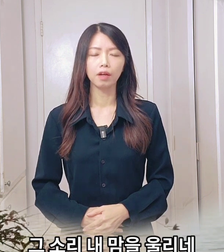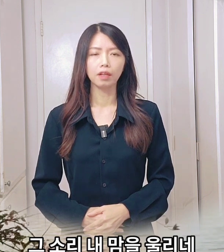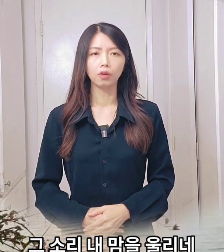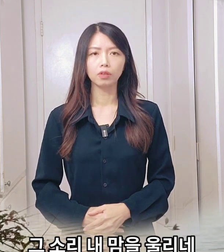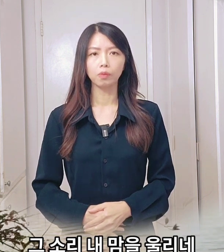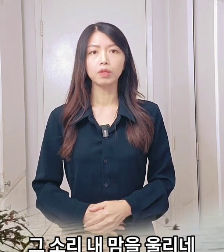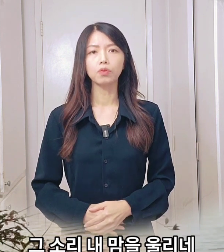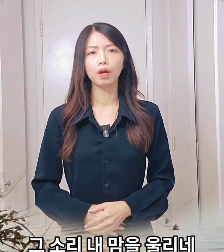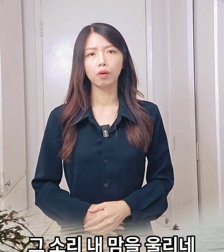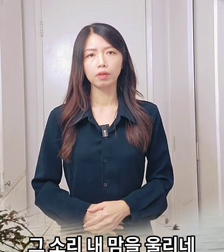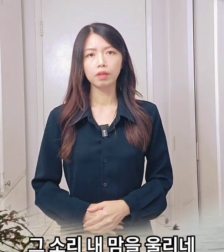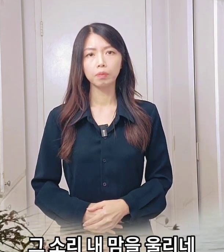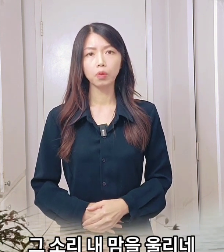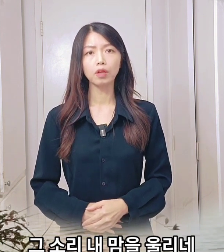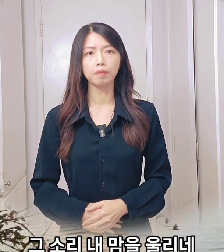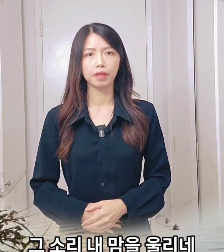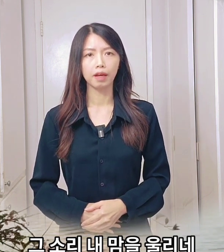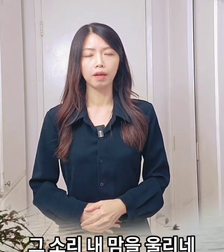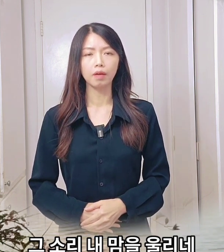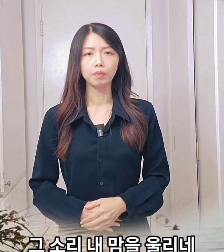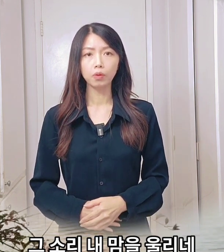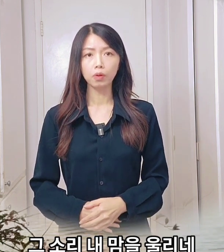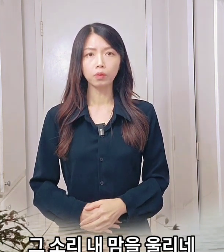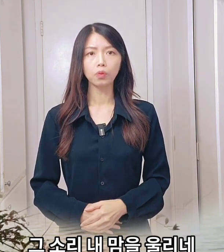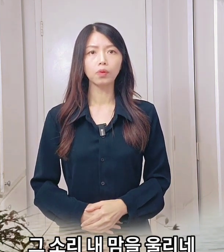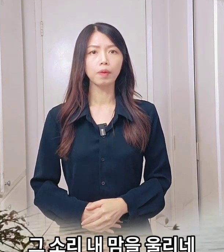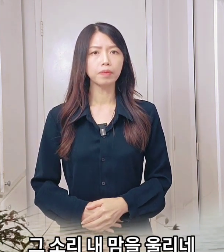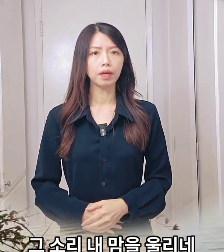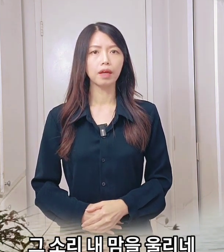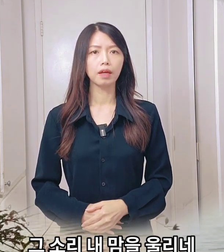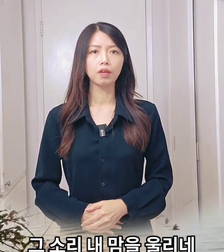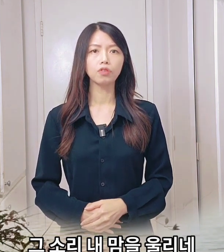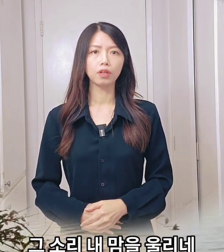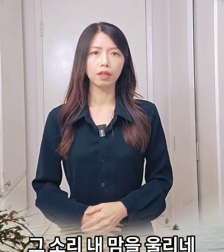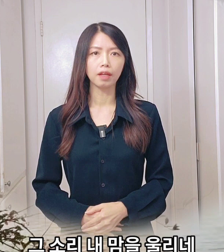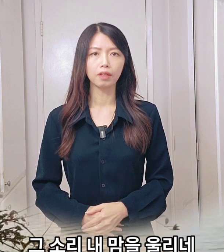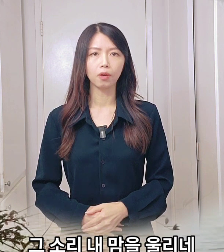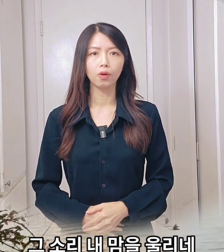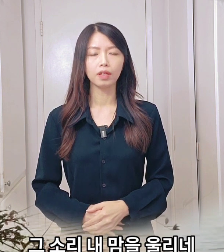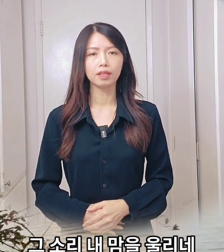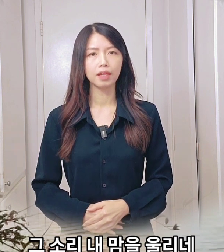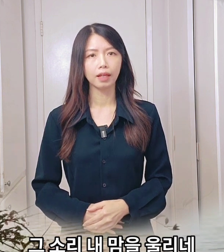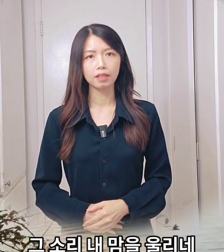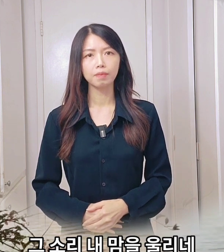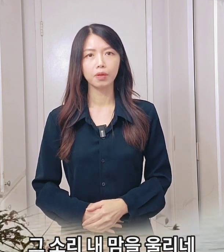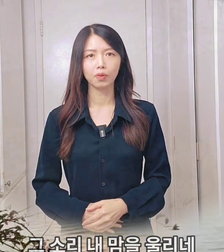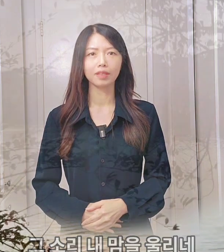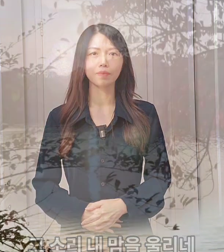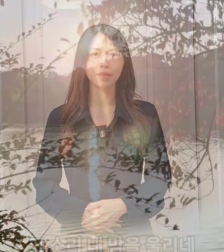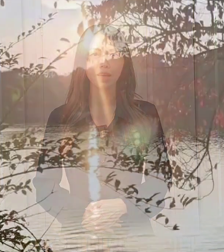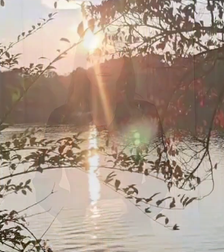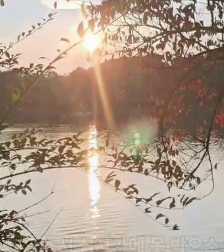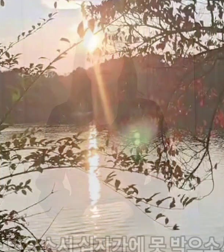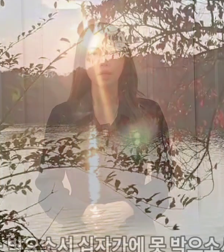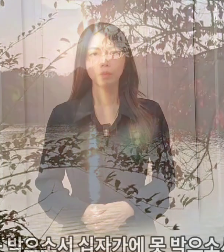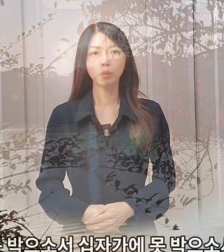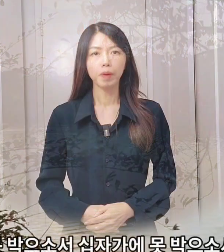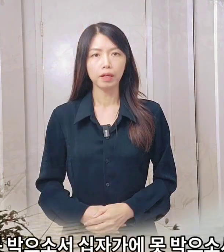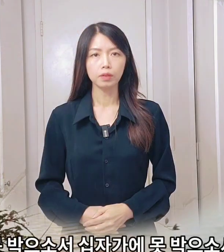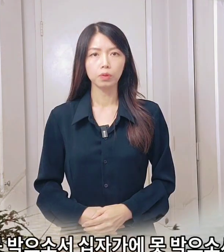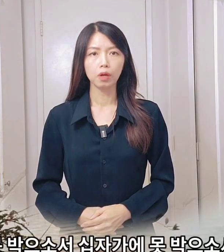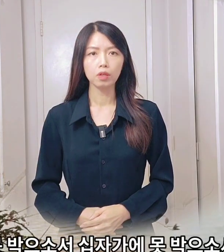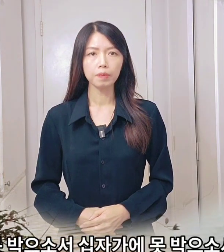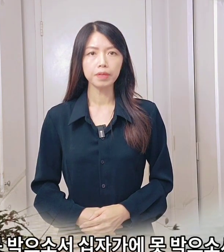같은데요. 여기서 정말 중요한 것은 표정입니다. 표정도 함께 해주셔야 된다는 거 잊지 않으시면 좋겠습니다.